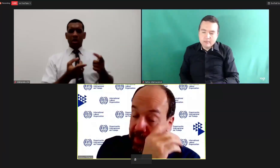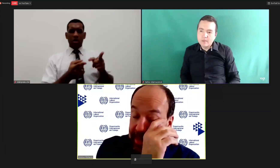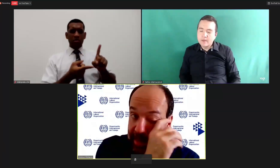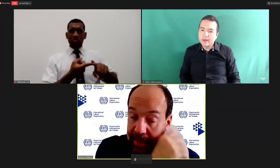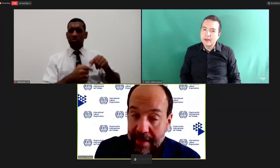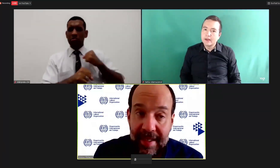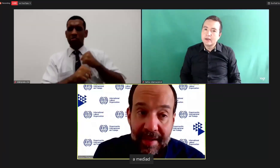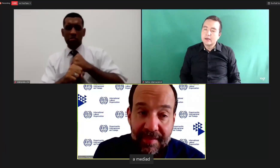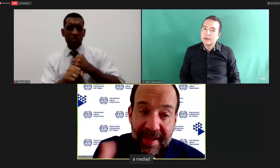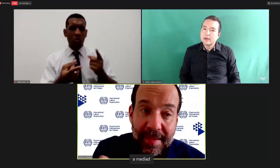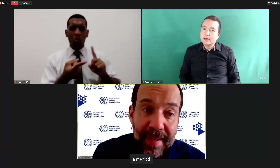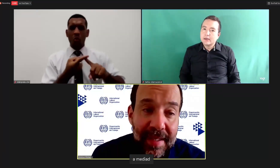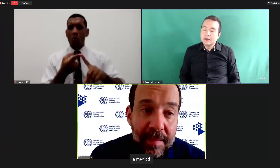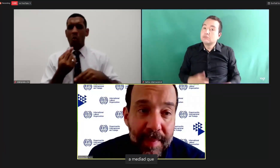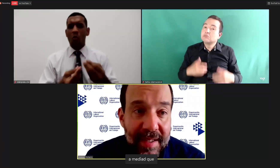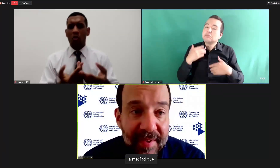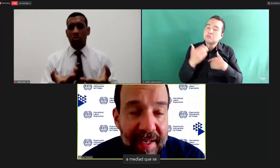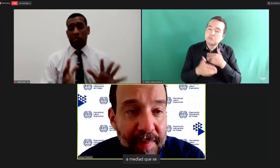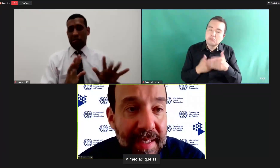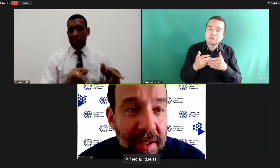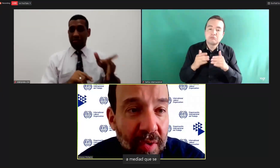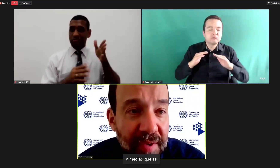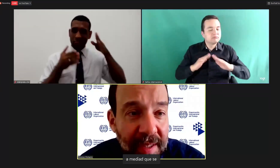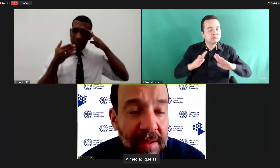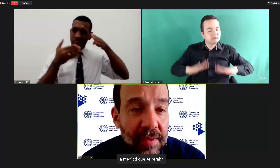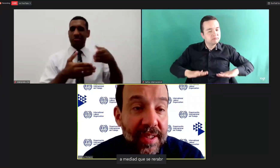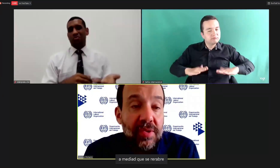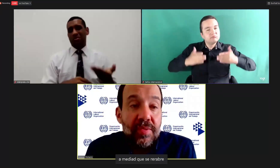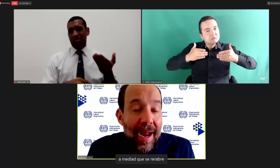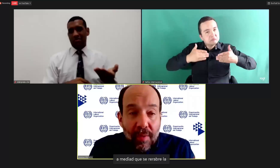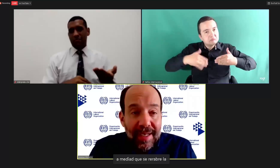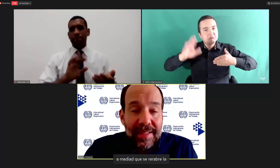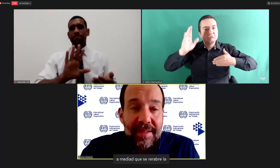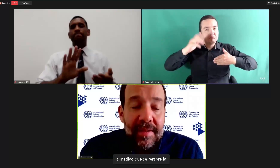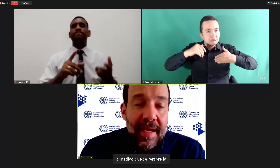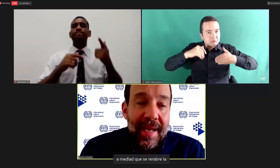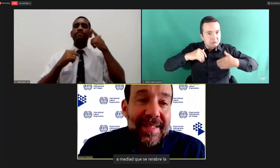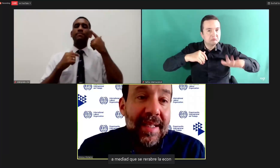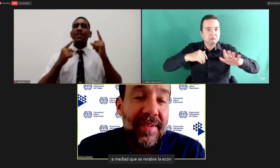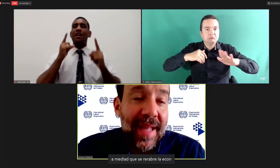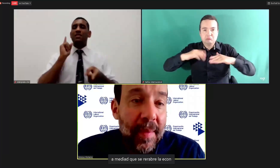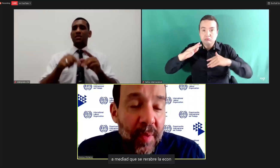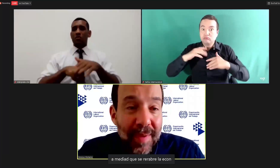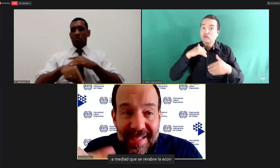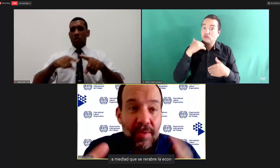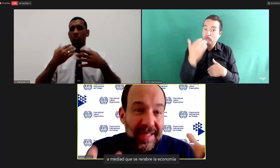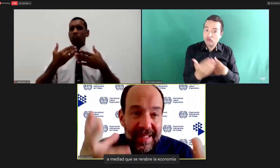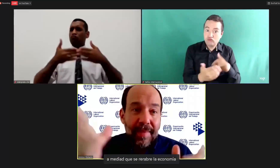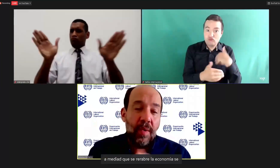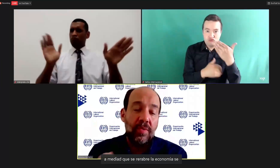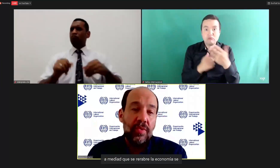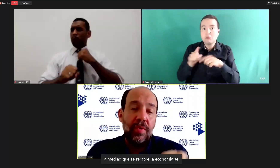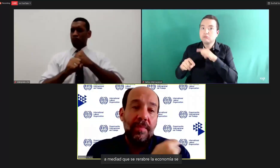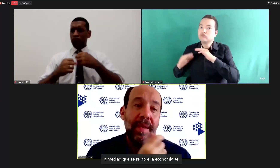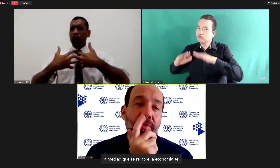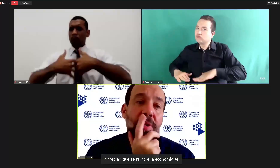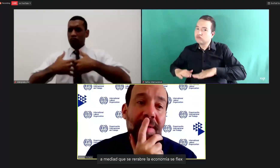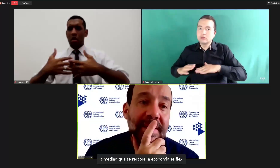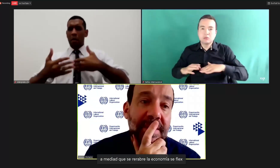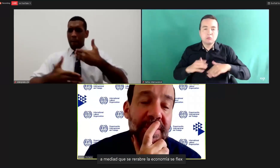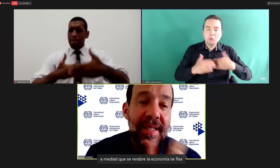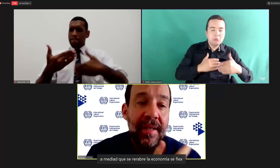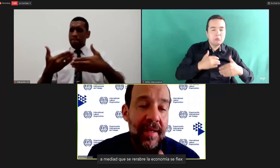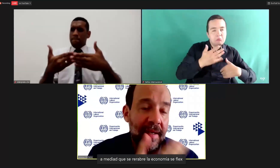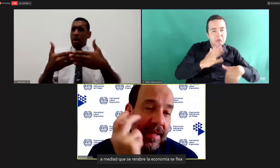economía, se flexibiliza los confinamientos, y eso es algo que es casi que inevitable, por más que no esté bajo control en